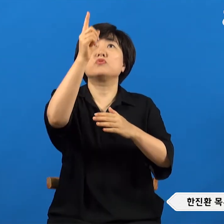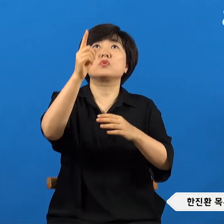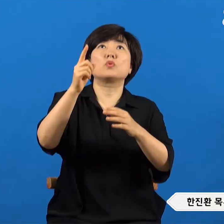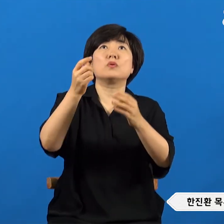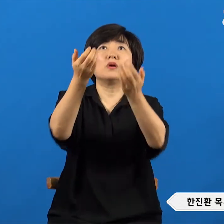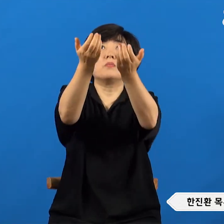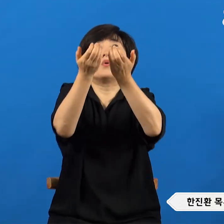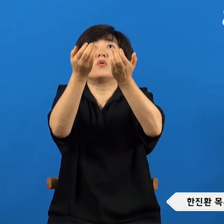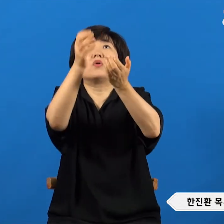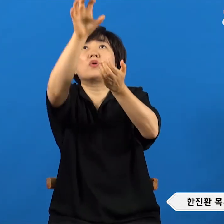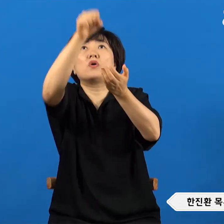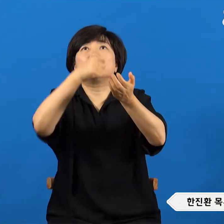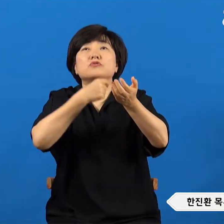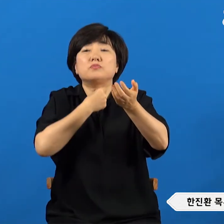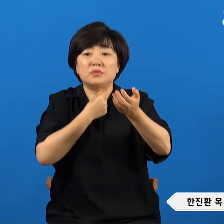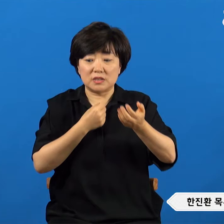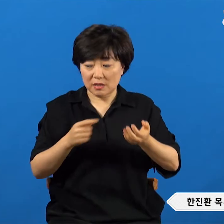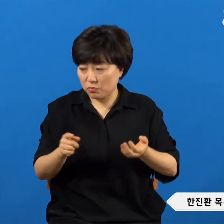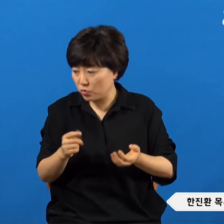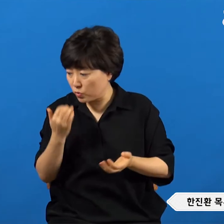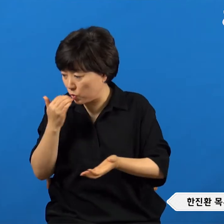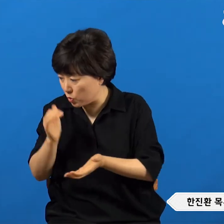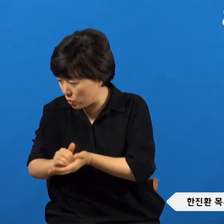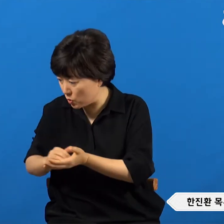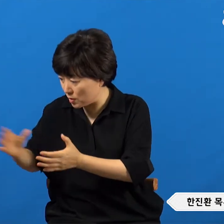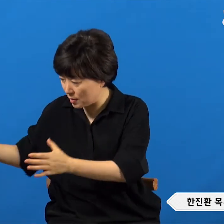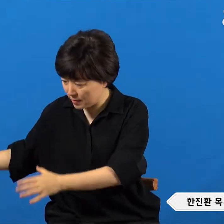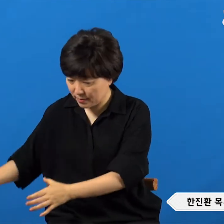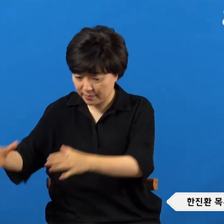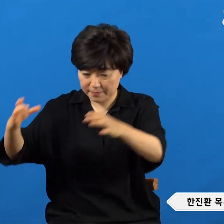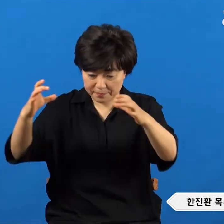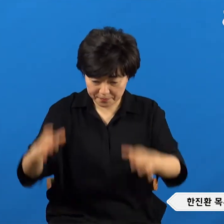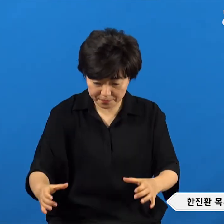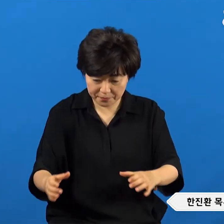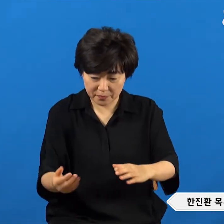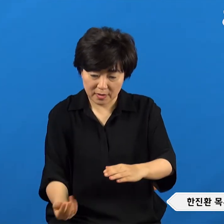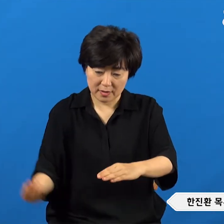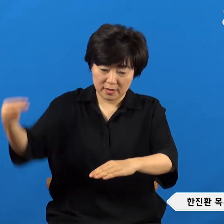불과했습니다. 그의 최종 목표는 하나님 나라였습니다.